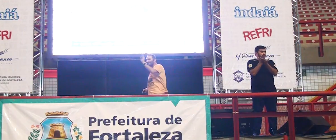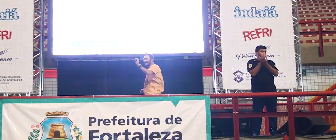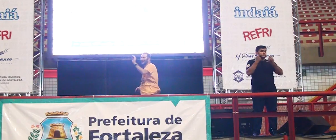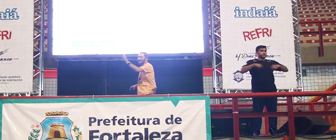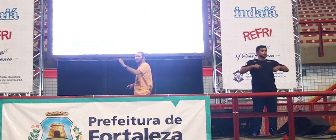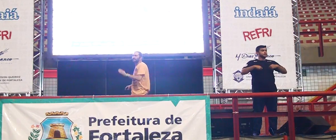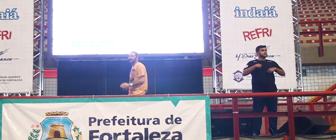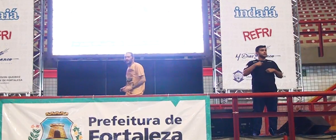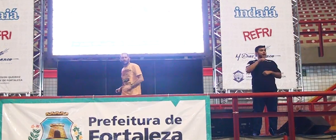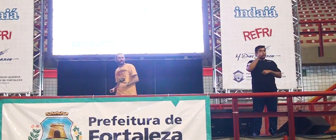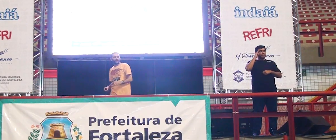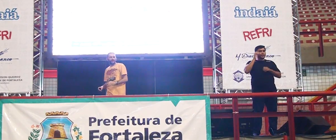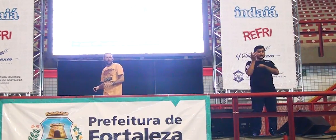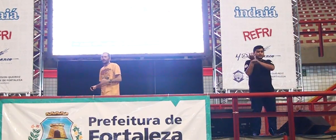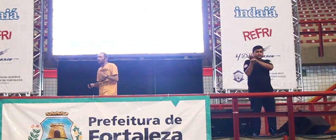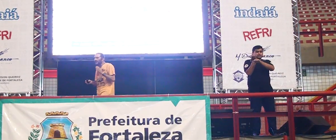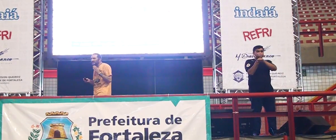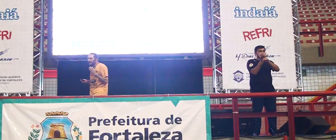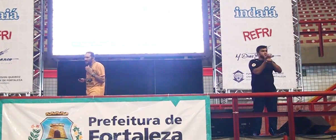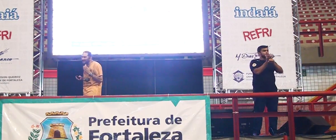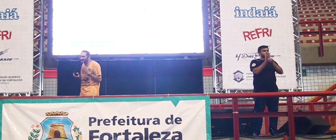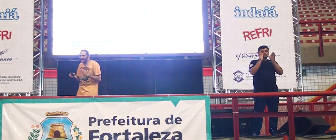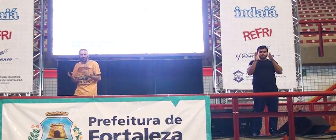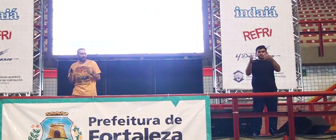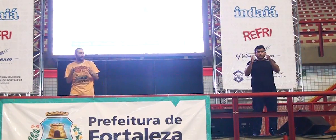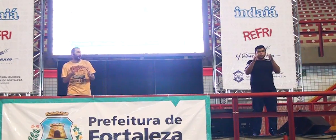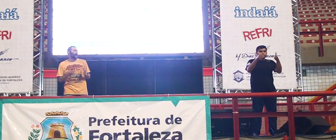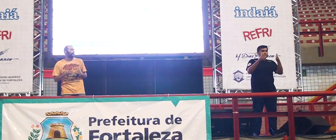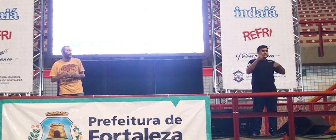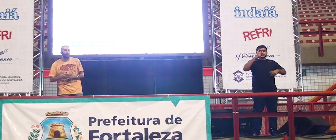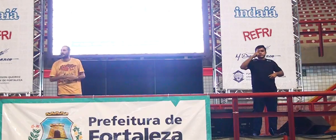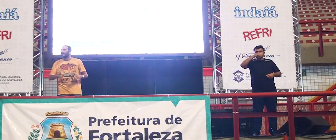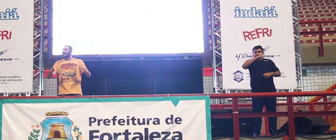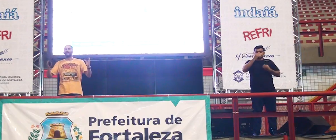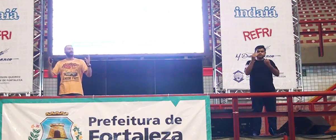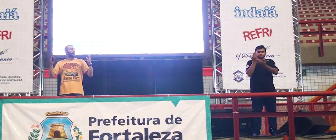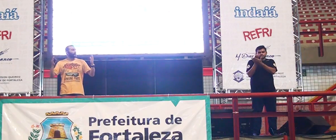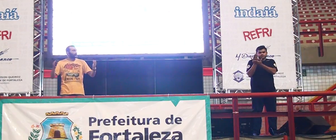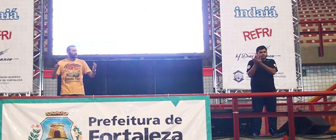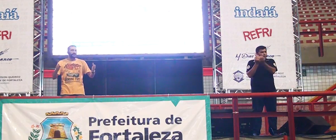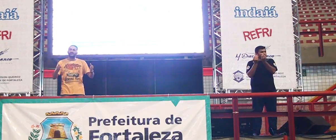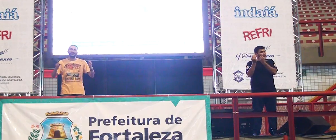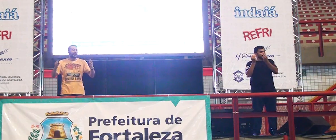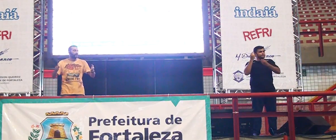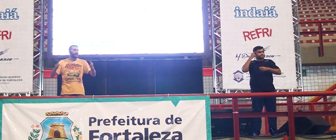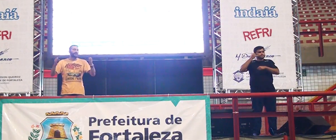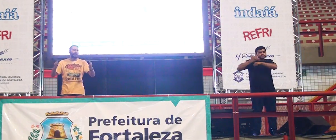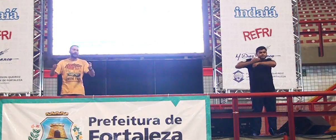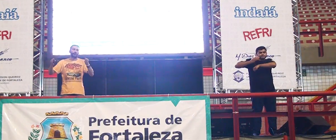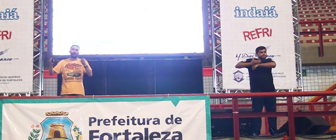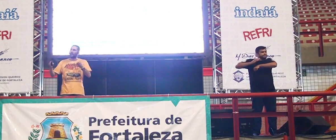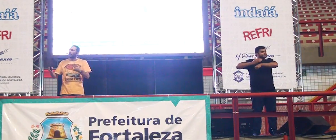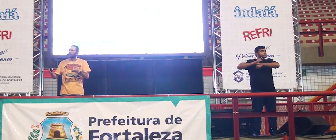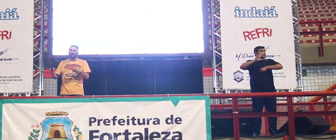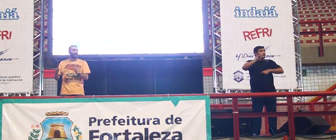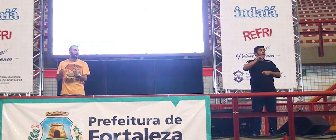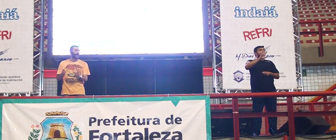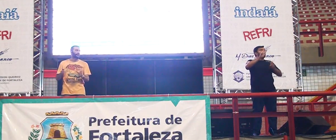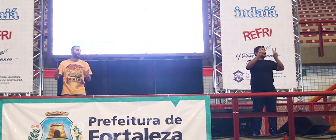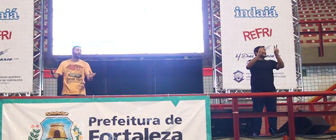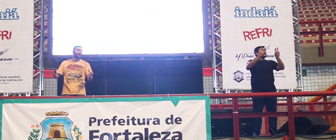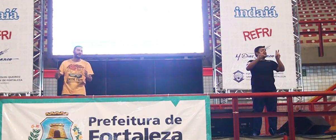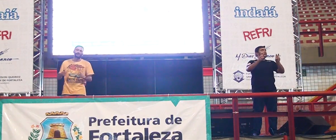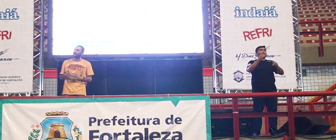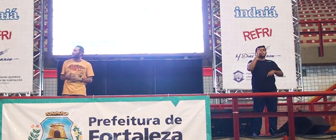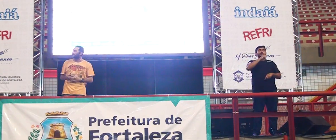que você tem para cada disciplina. Então o que você precisa focar muito? Em temas que sempre são recorrentes na